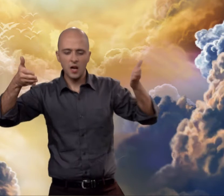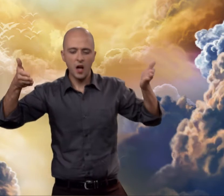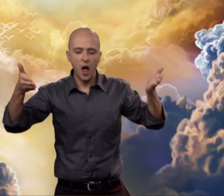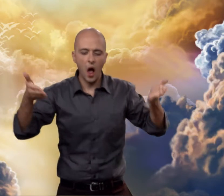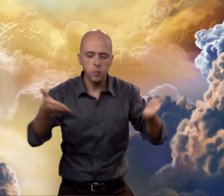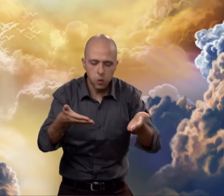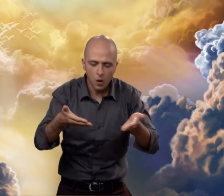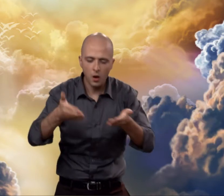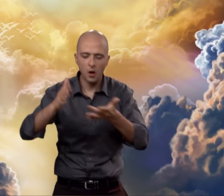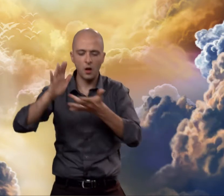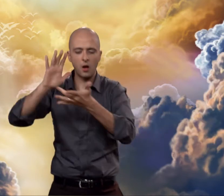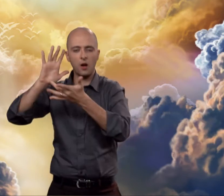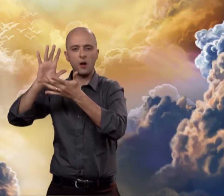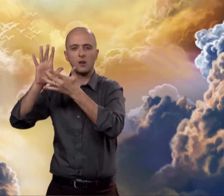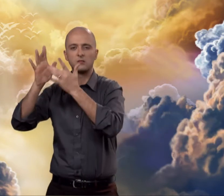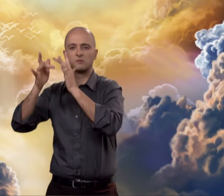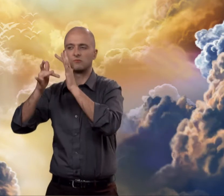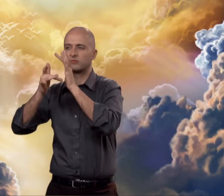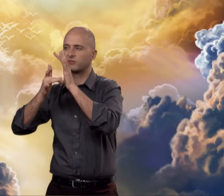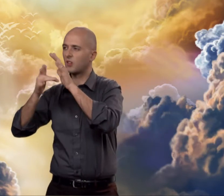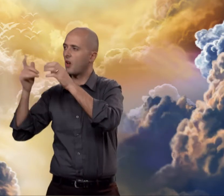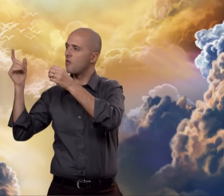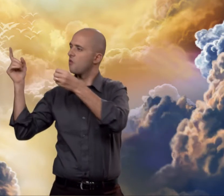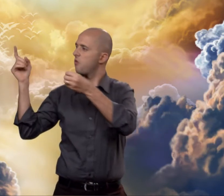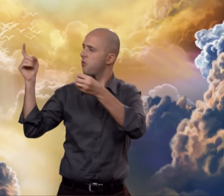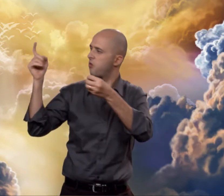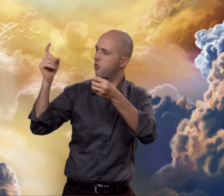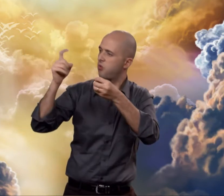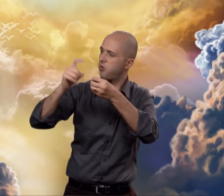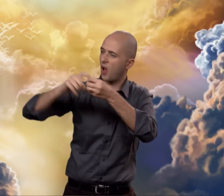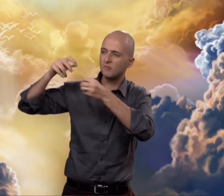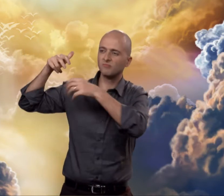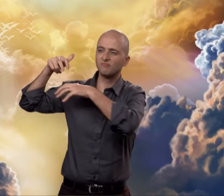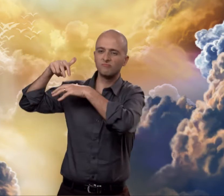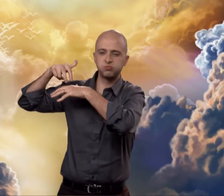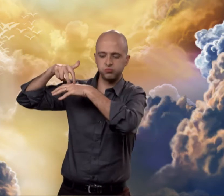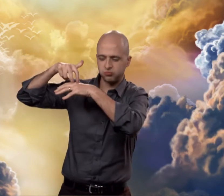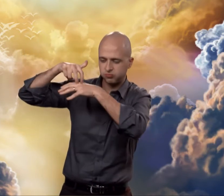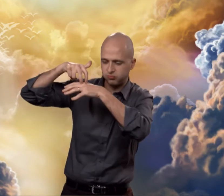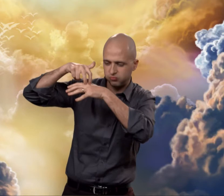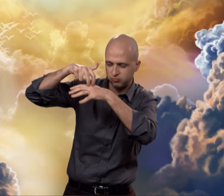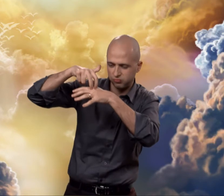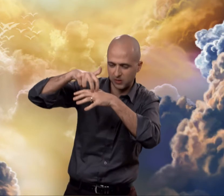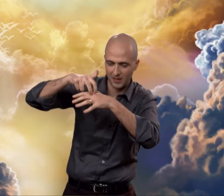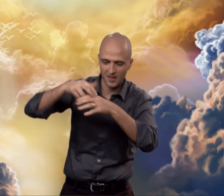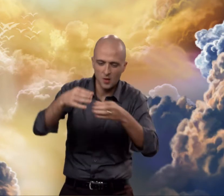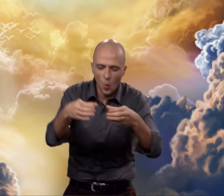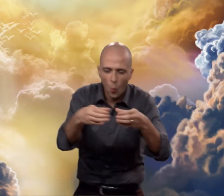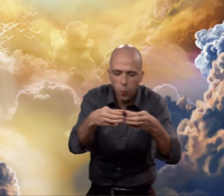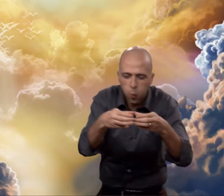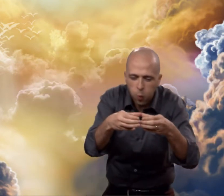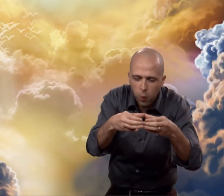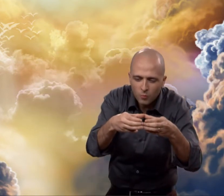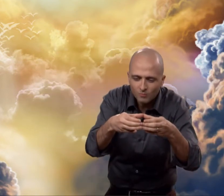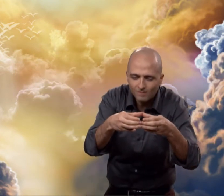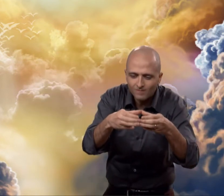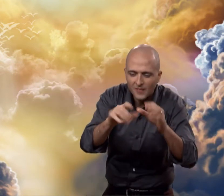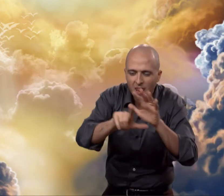multidão acompanham o Salvador. Milhares de milhares e milhões de milhões. Todos os olhos contemplam o príncipe da